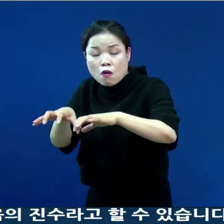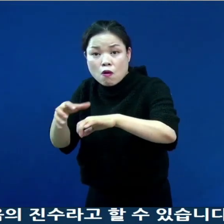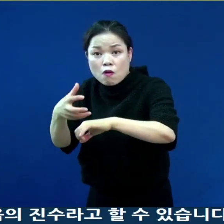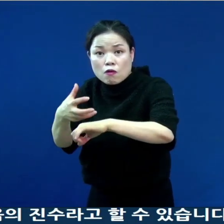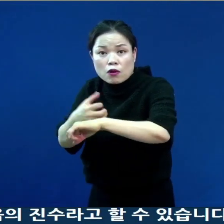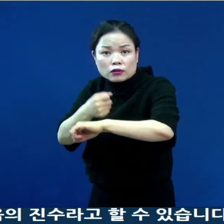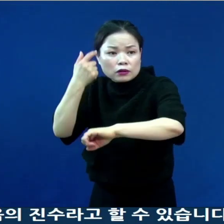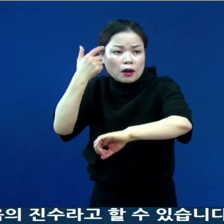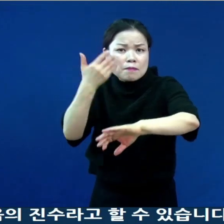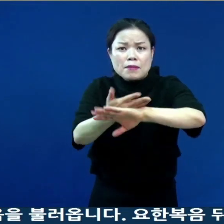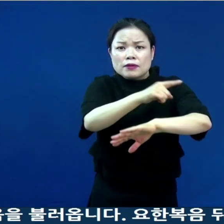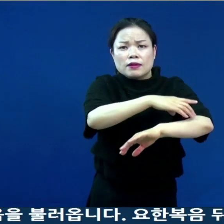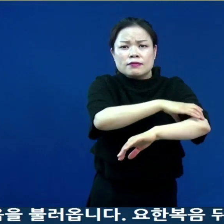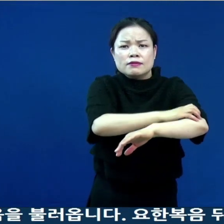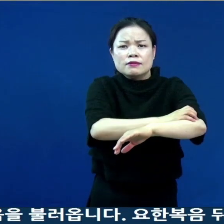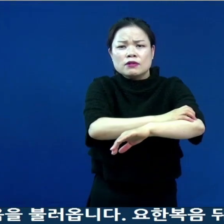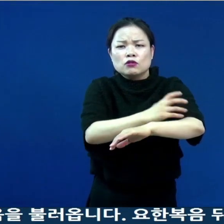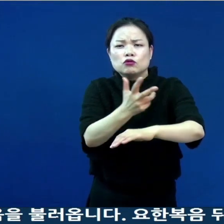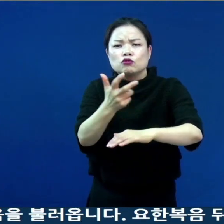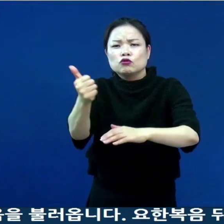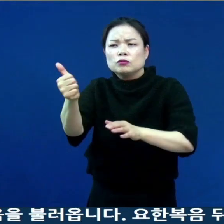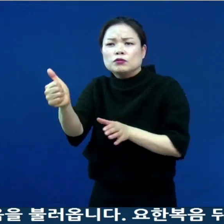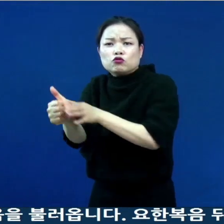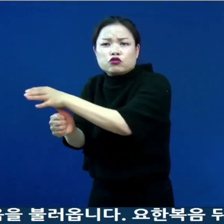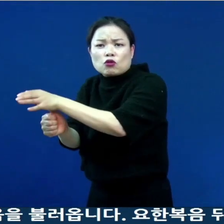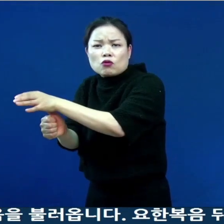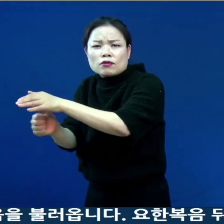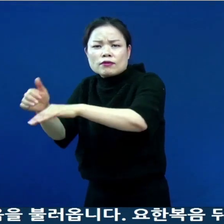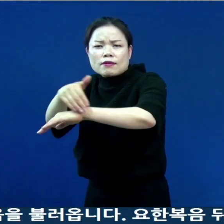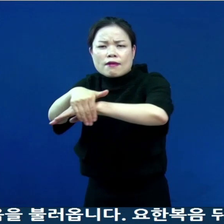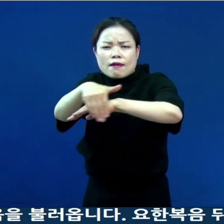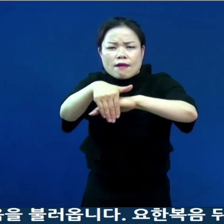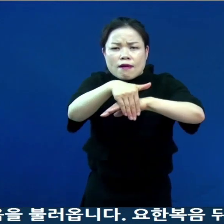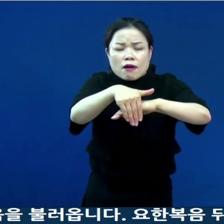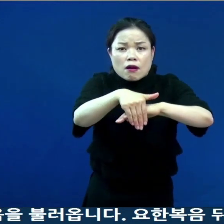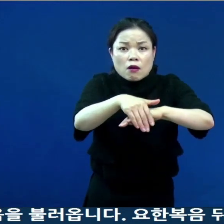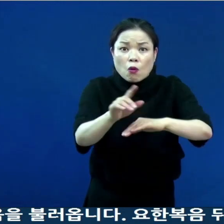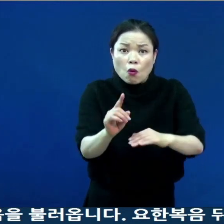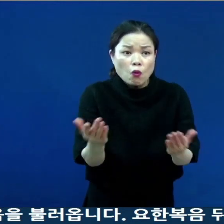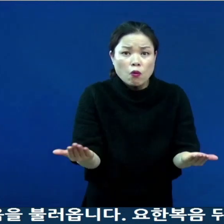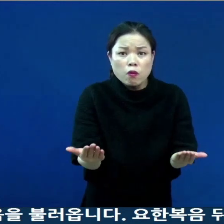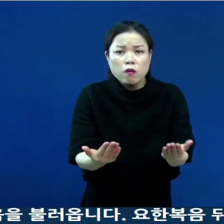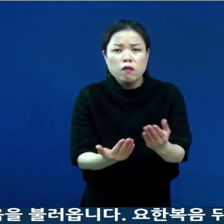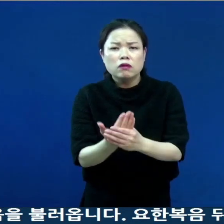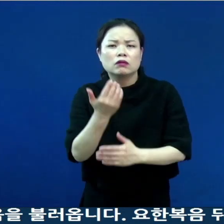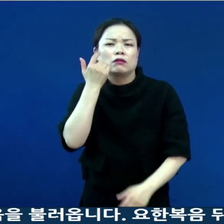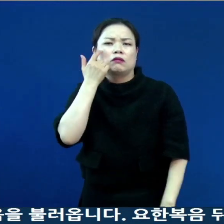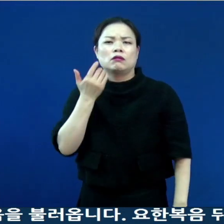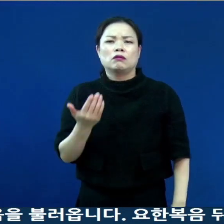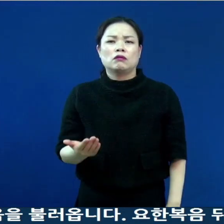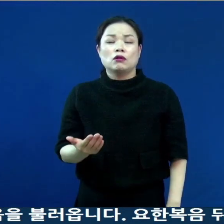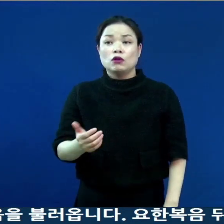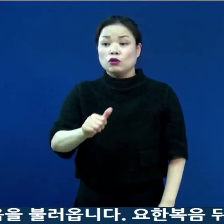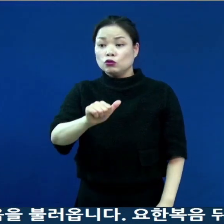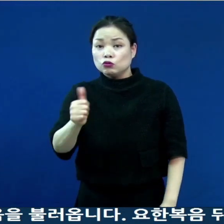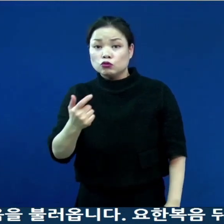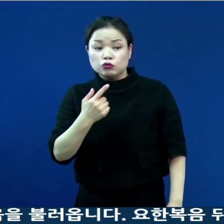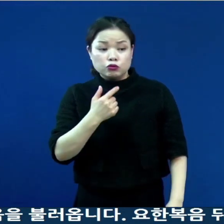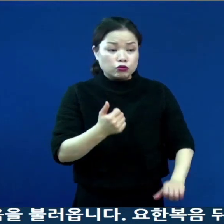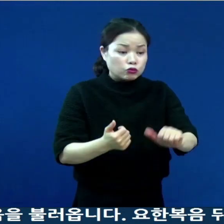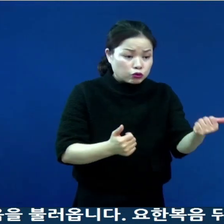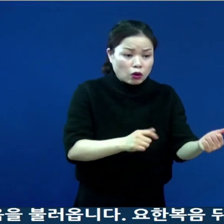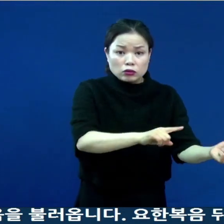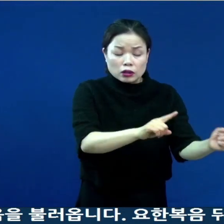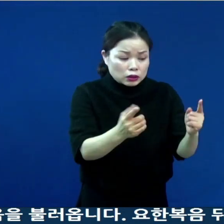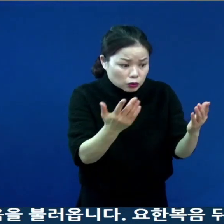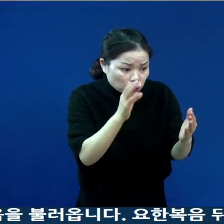강력한 반대가 예수님의 죽음을 불러온 것이죠. 이것도 아이러니입니다. 어떻게 이런 일이 있을 수 있습니까? 죽었던 사람이 살아난